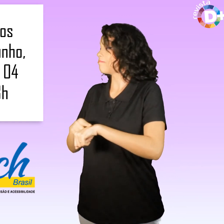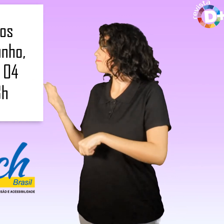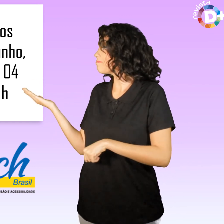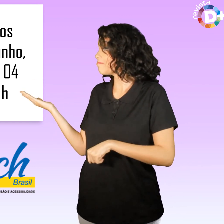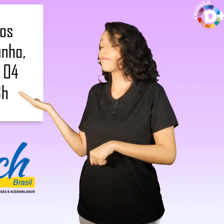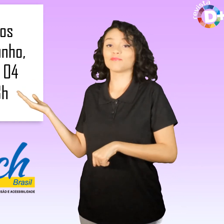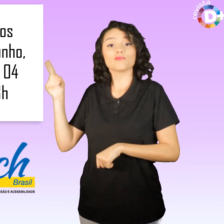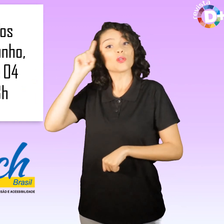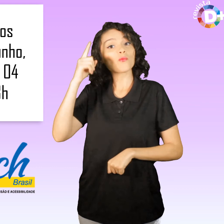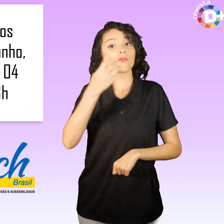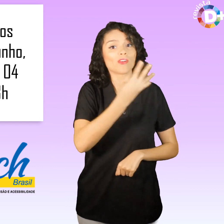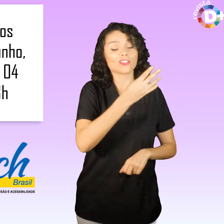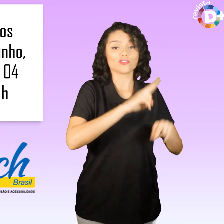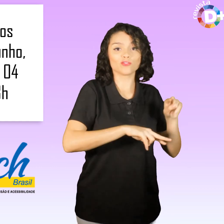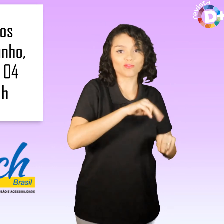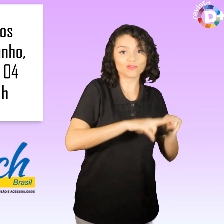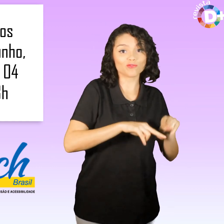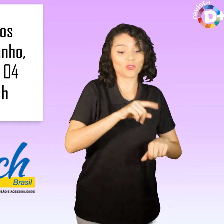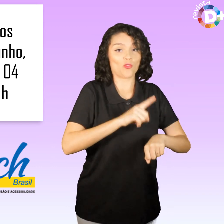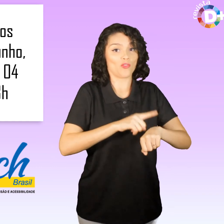de junho, das 11 às 18 horas.